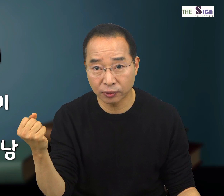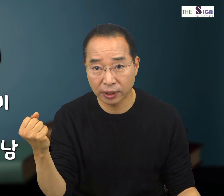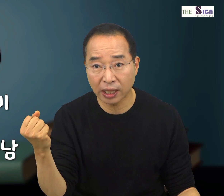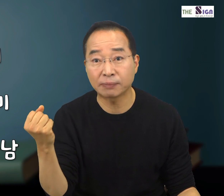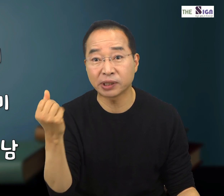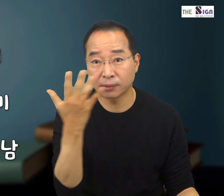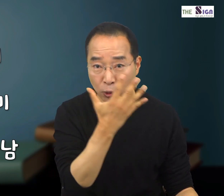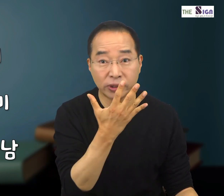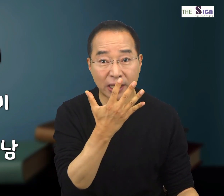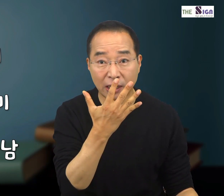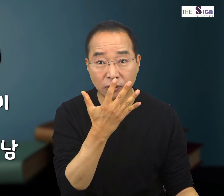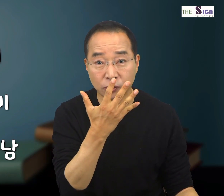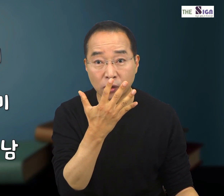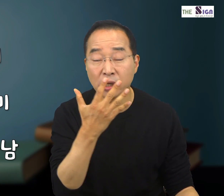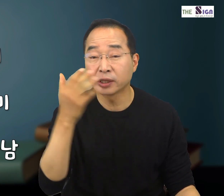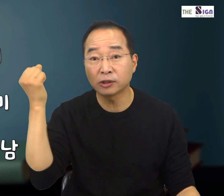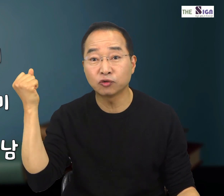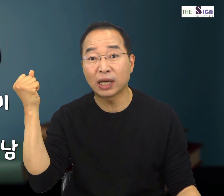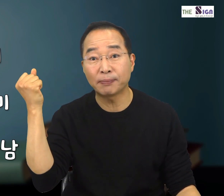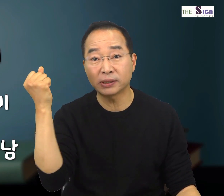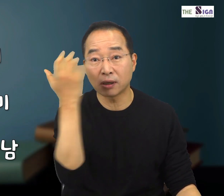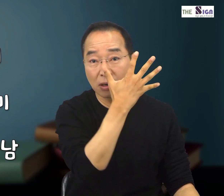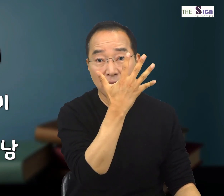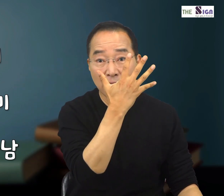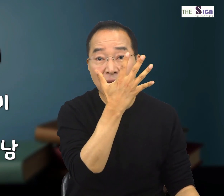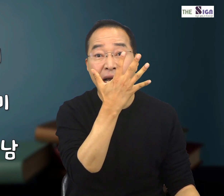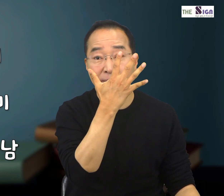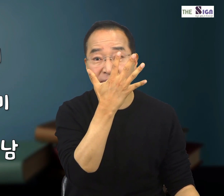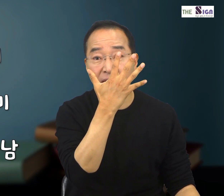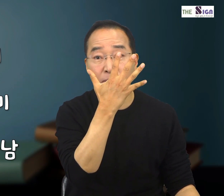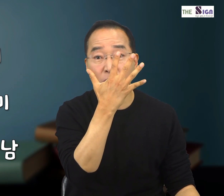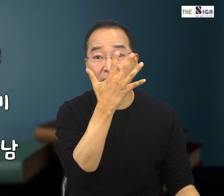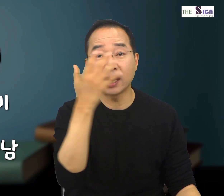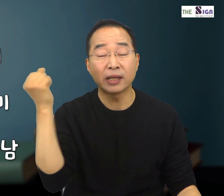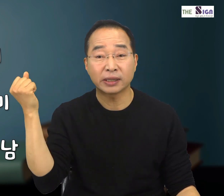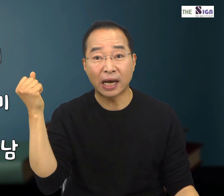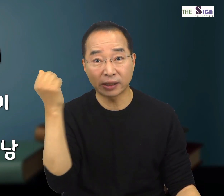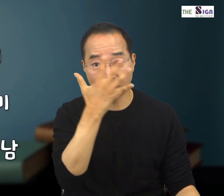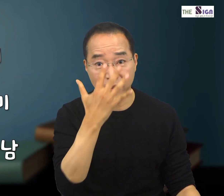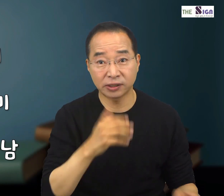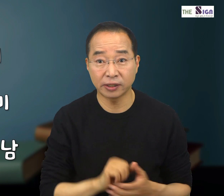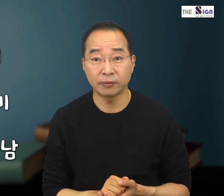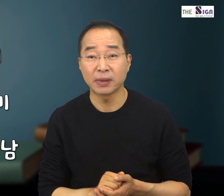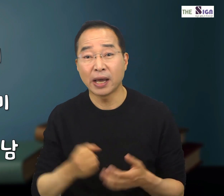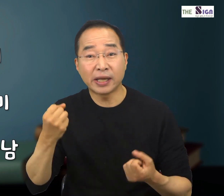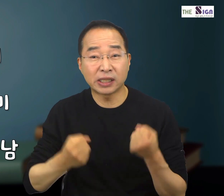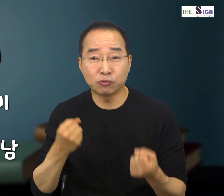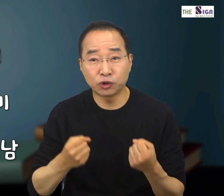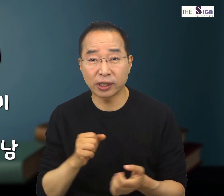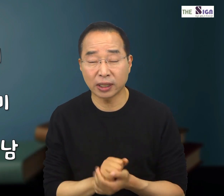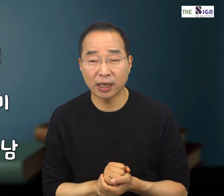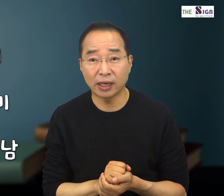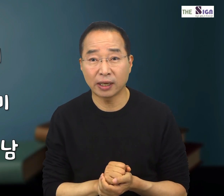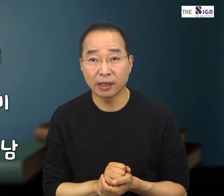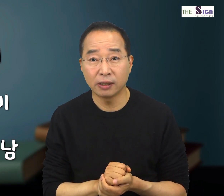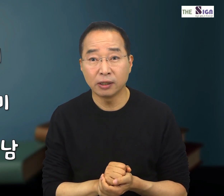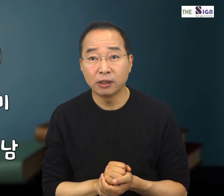게 갑자기 보인다라는 거죠. 그래서 눈앞에서 갑자기 뭔가 나왔다는 뜻이에요. 한참 운전하다가